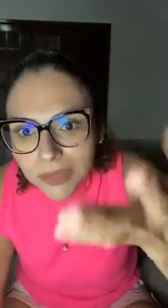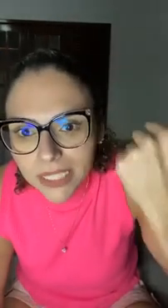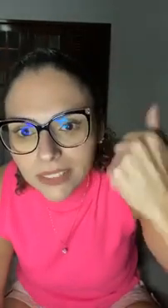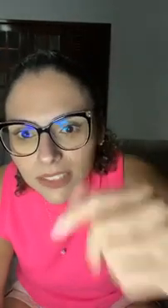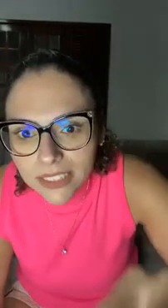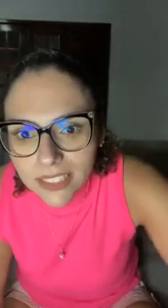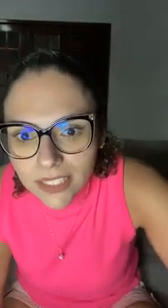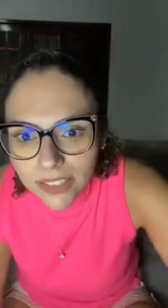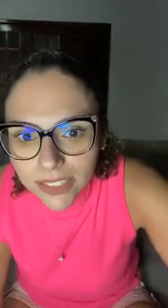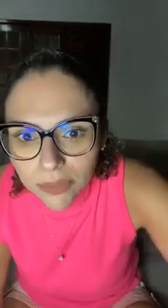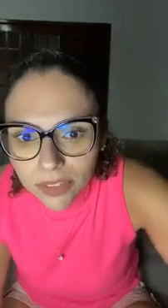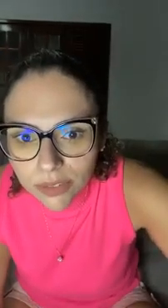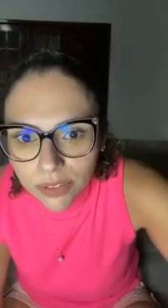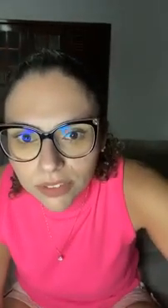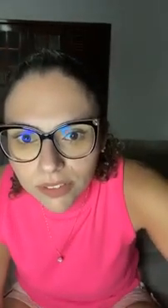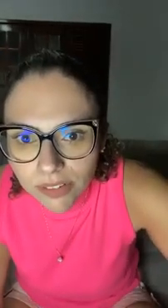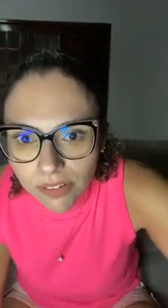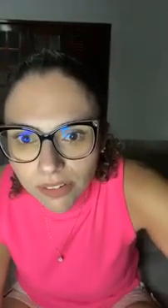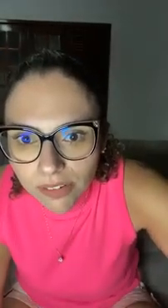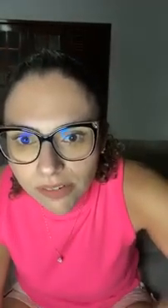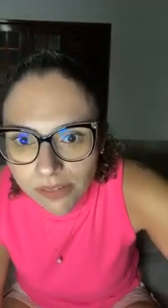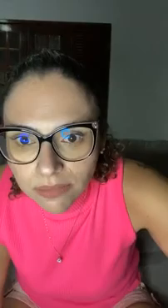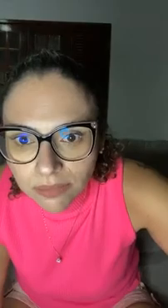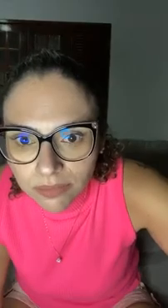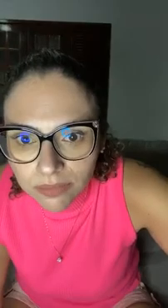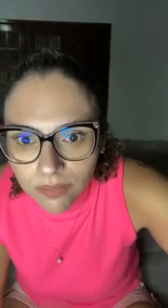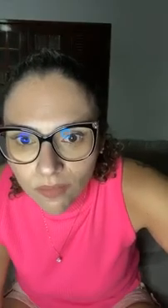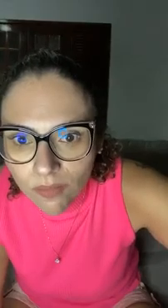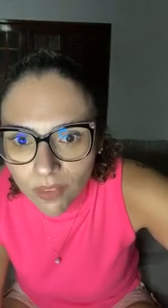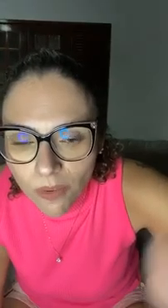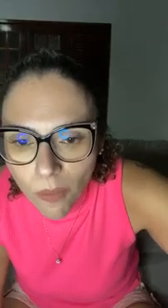Roberto, manda a solicitação aí, por favor.